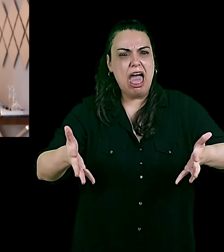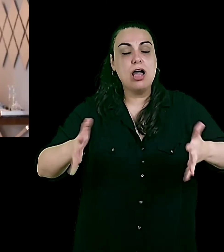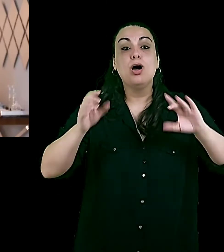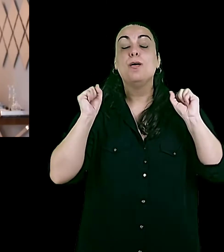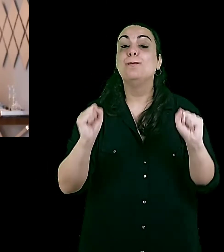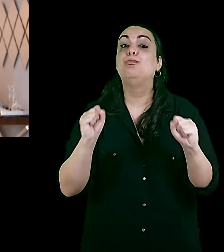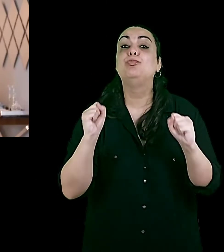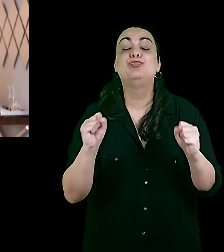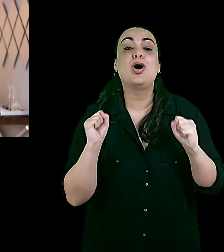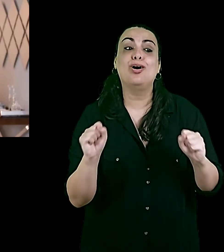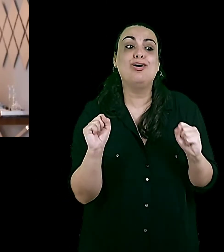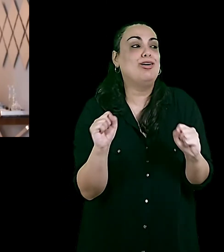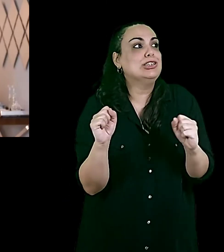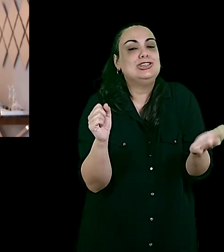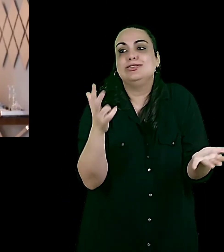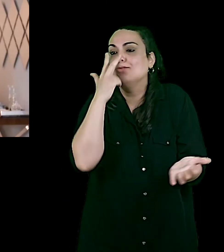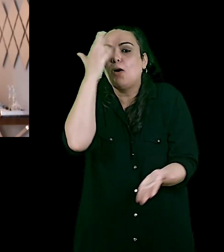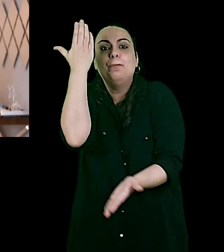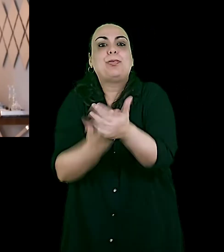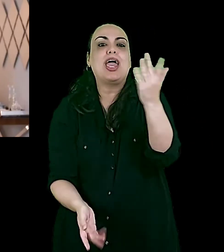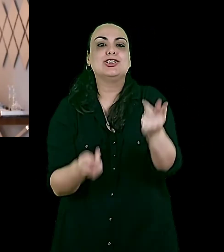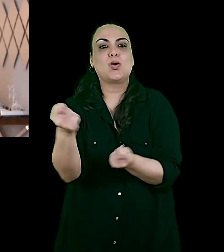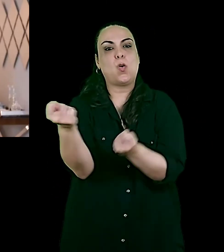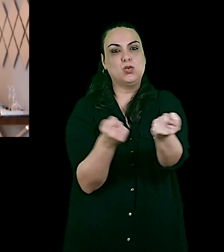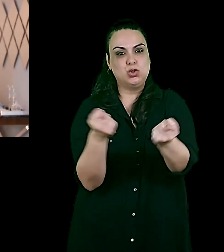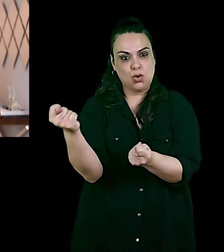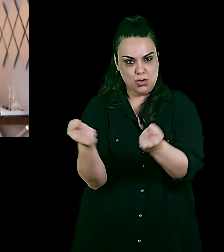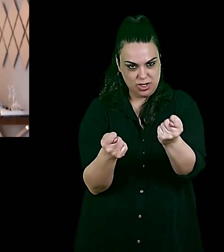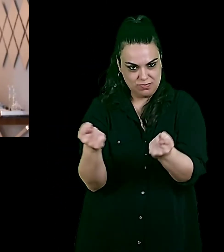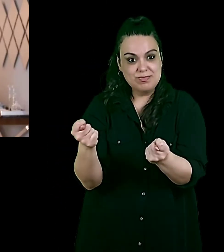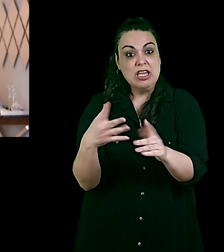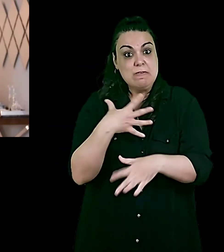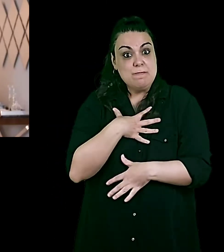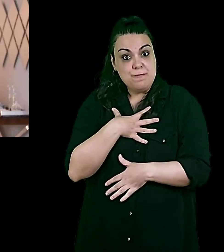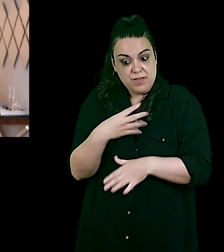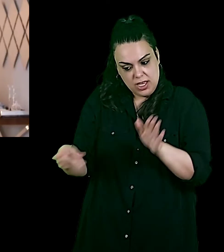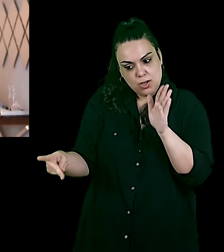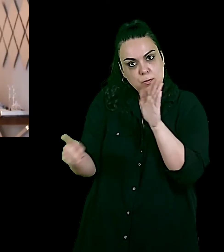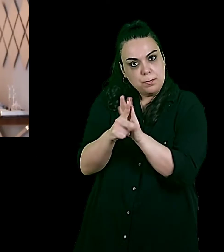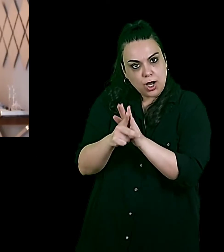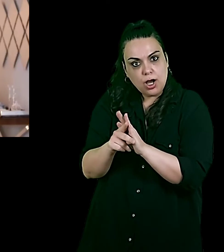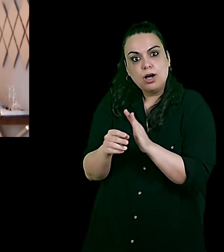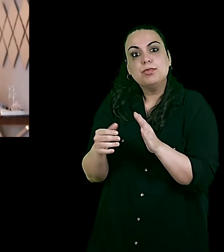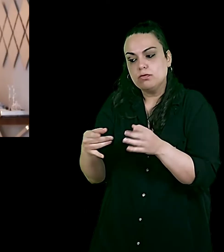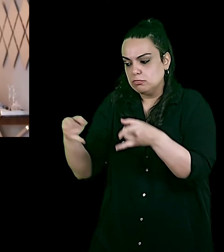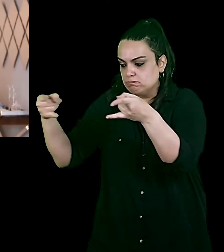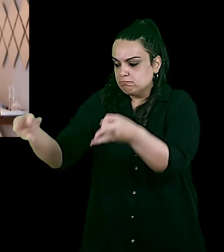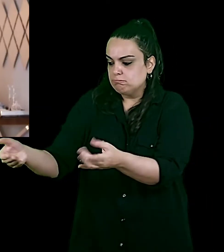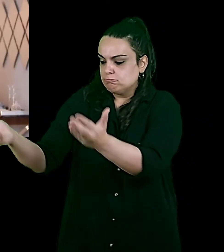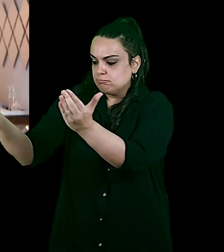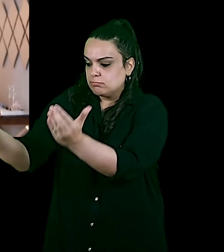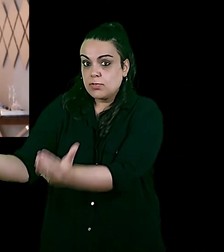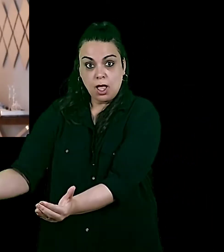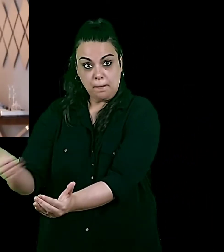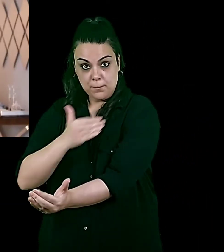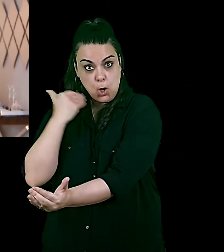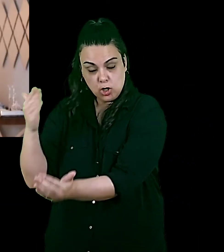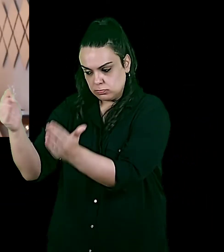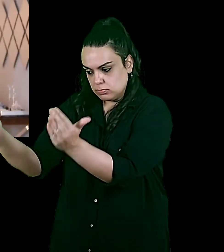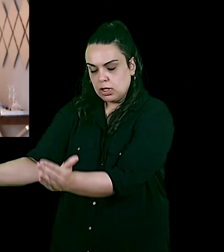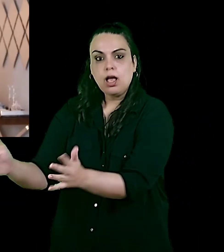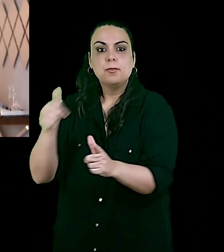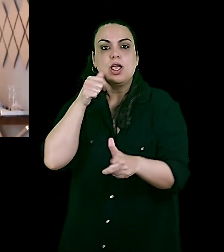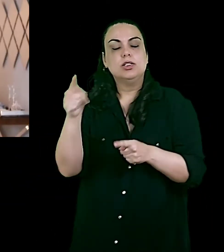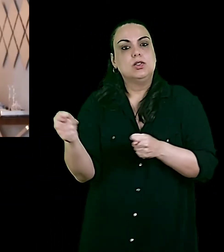coisa poderia tomar um rumo que ela não poderia mais ter controle. Como o filho é dela, ela também controla e administra o medo